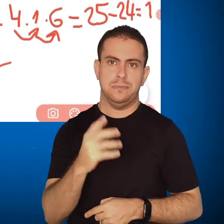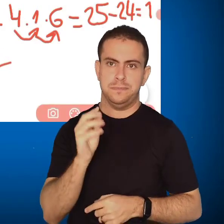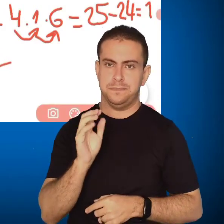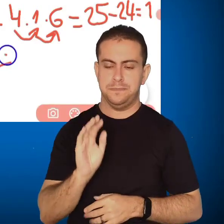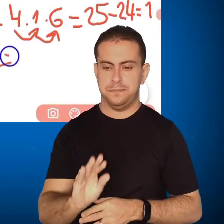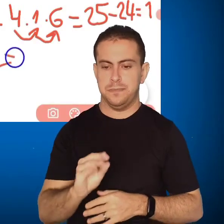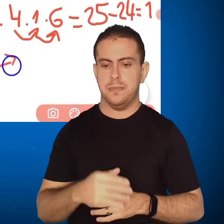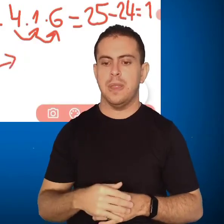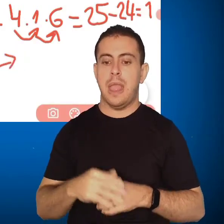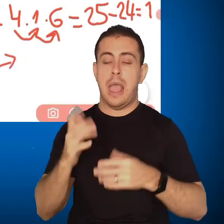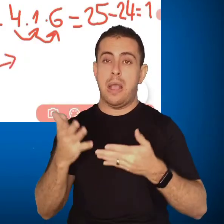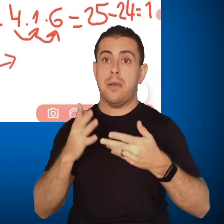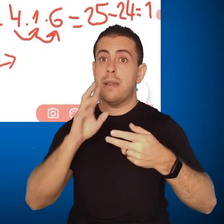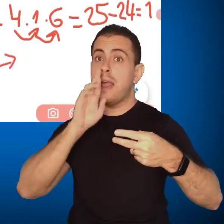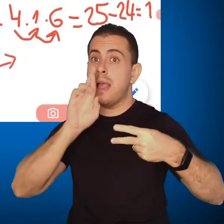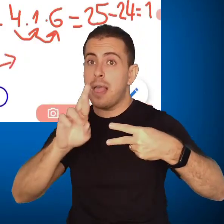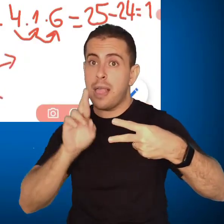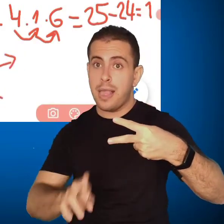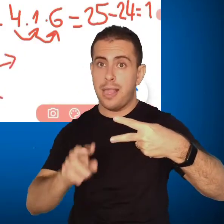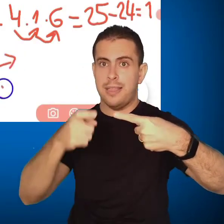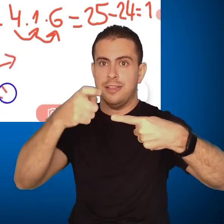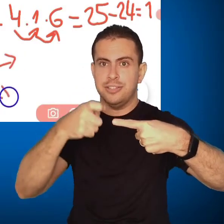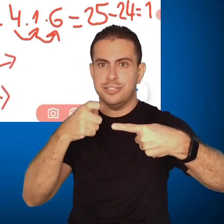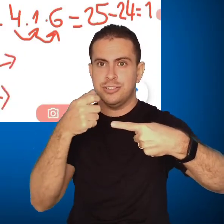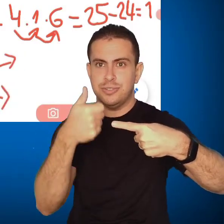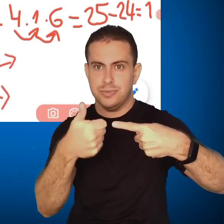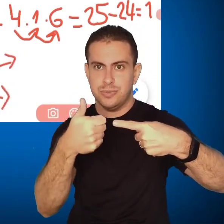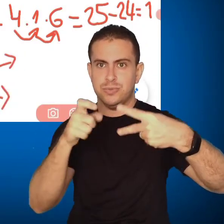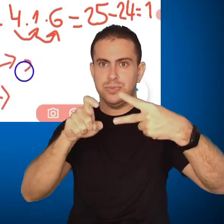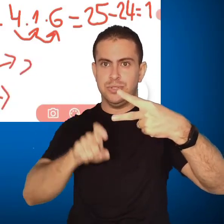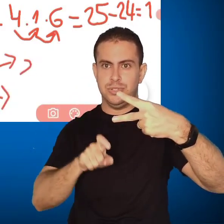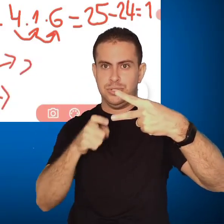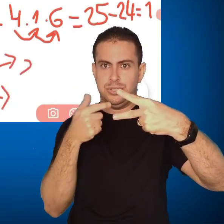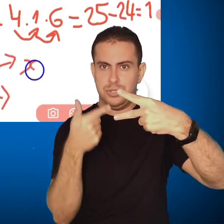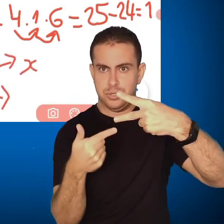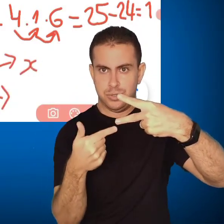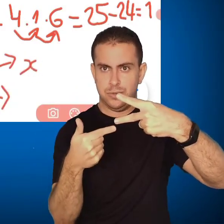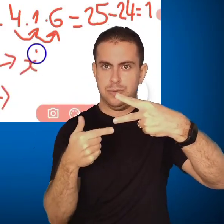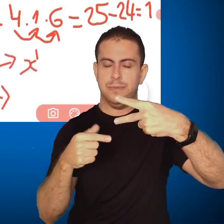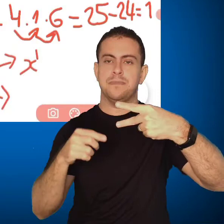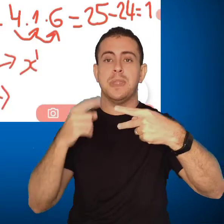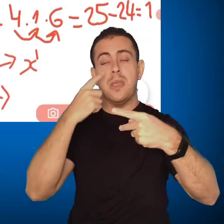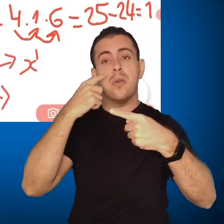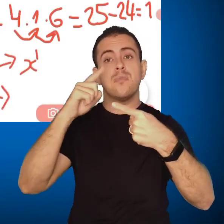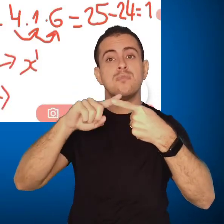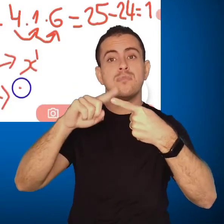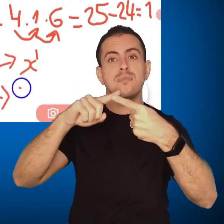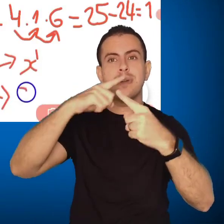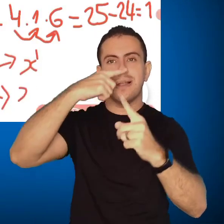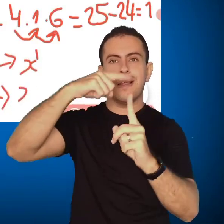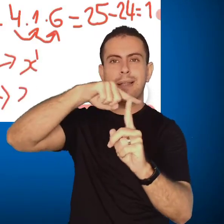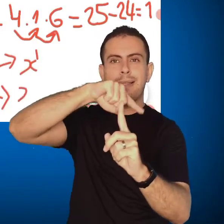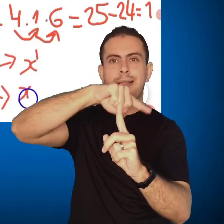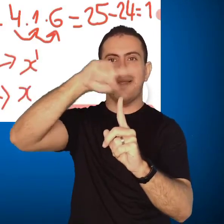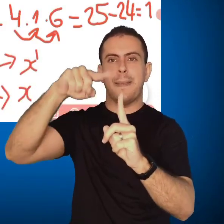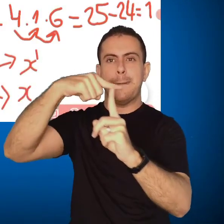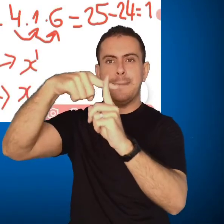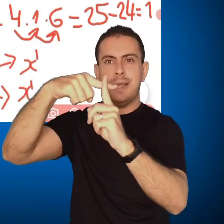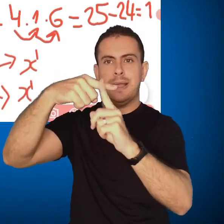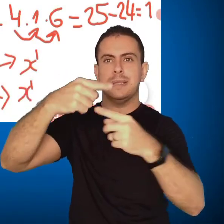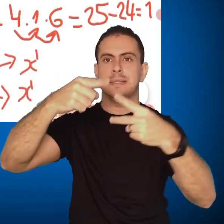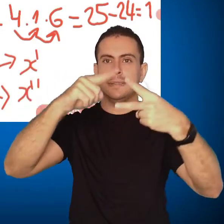raízes você pode daqui já partir para elas, ó. Uma raiz eu pego com esse sinal de mais, né? E a outra com o sinal